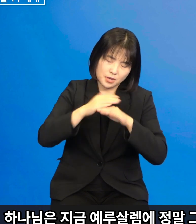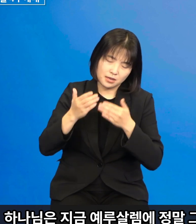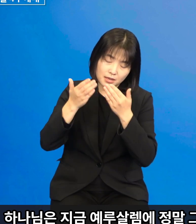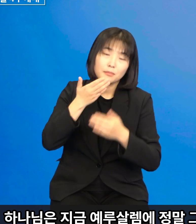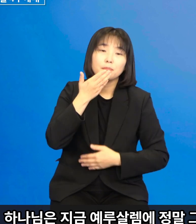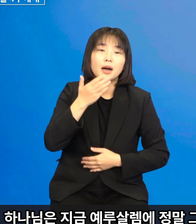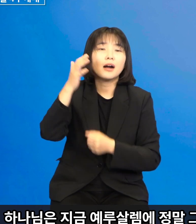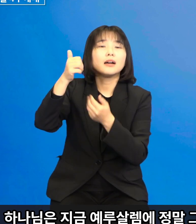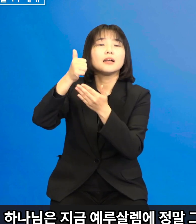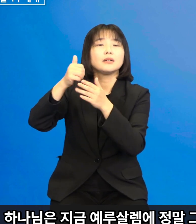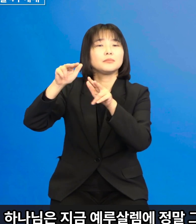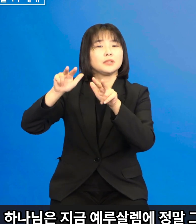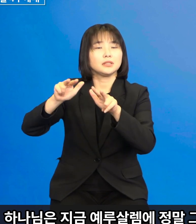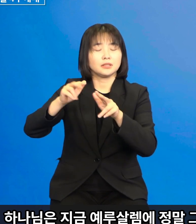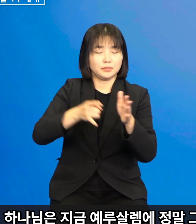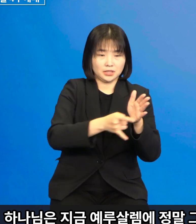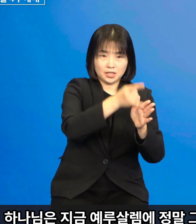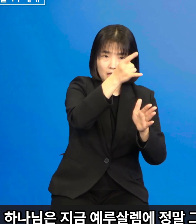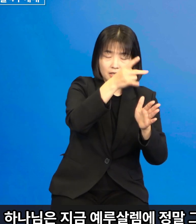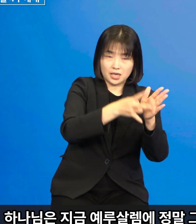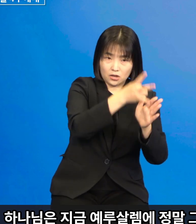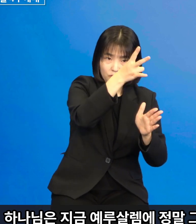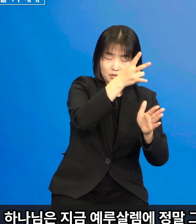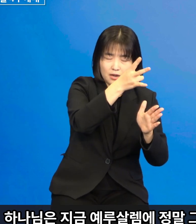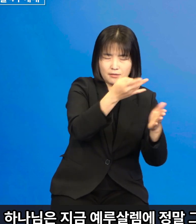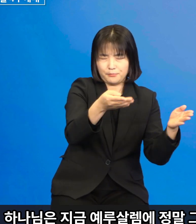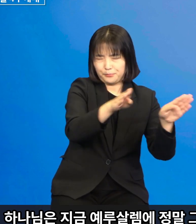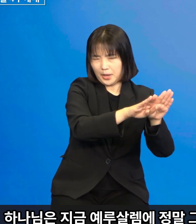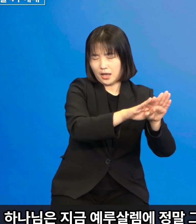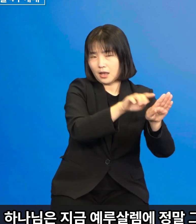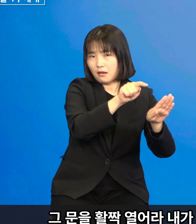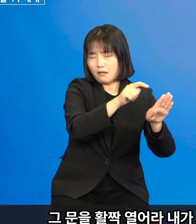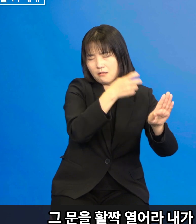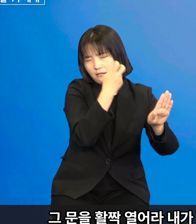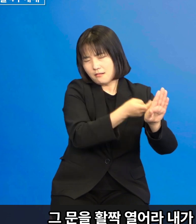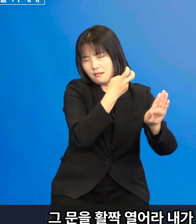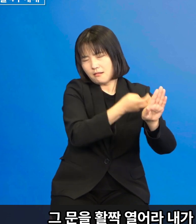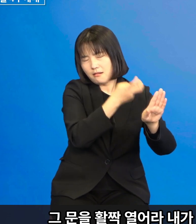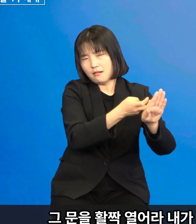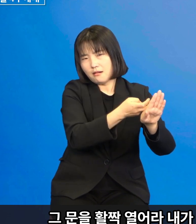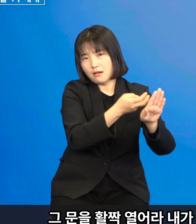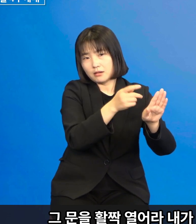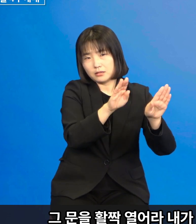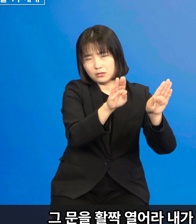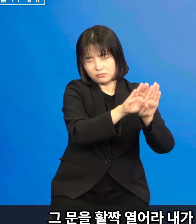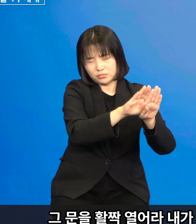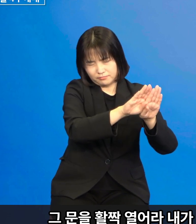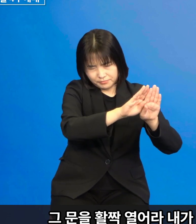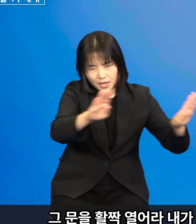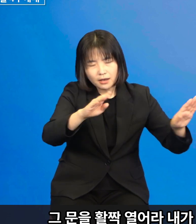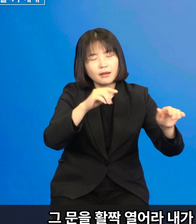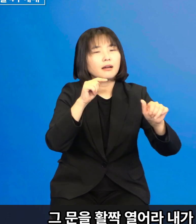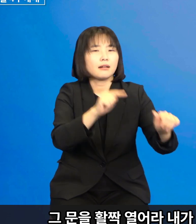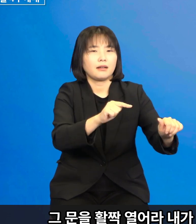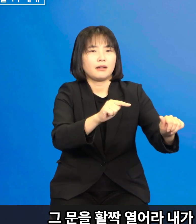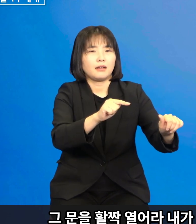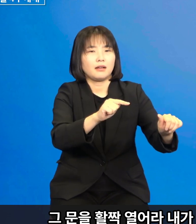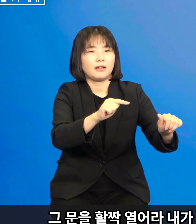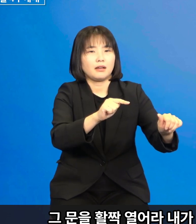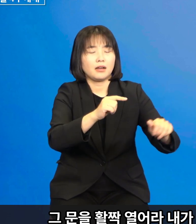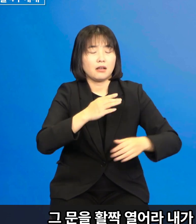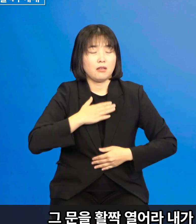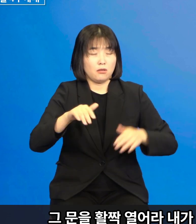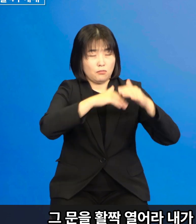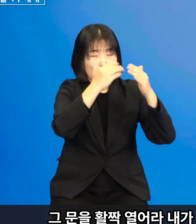하나님은 지금 예루살렘에 정말 그 닫혀있는 문을 주님께서 두드리십니다. 그 문을 활짝 열어라. 내가 너의